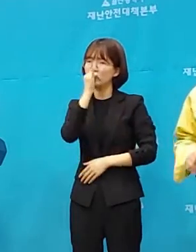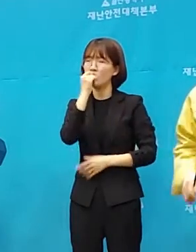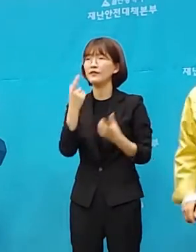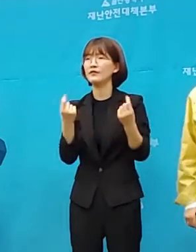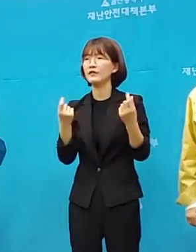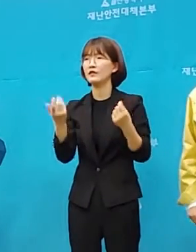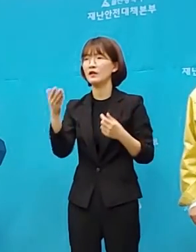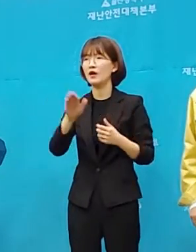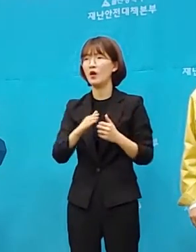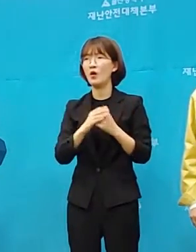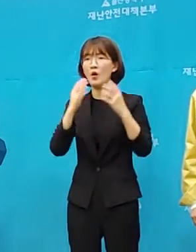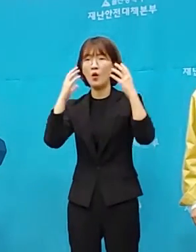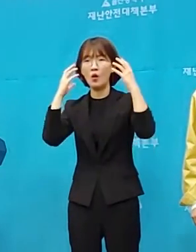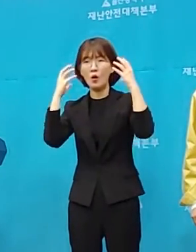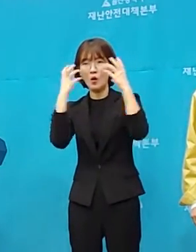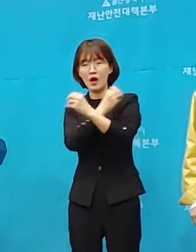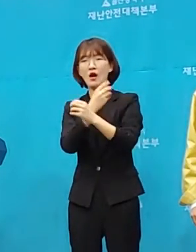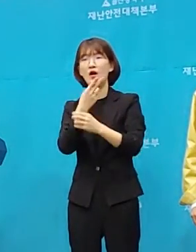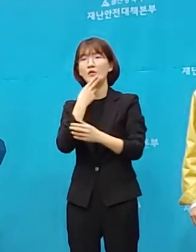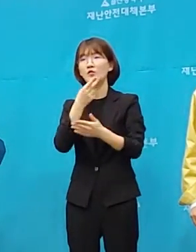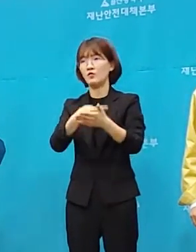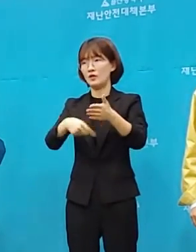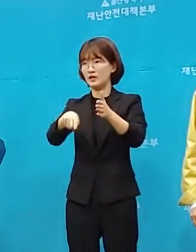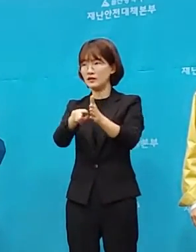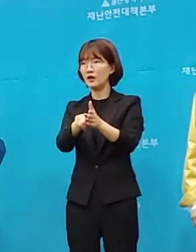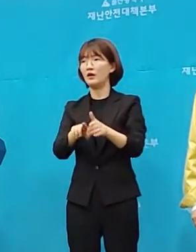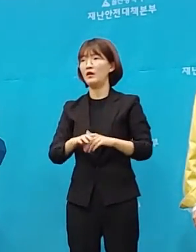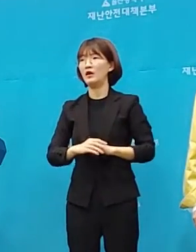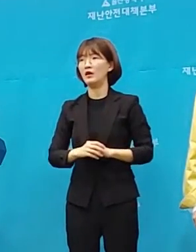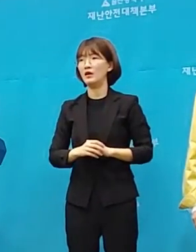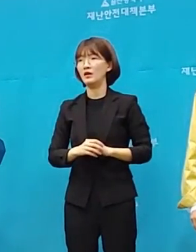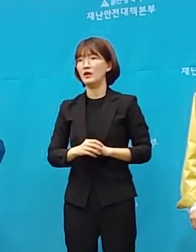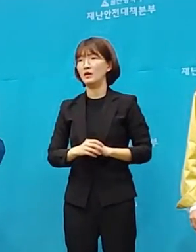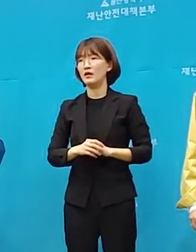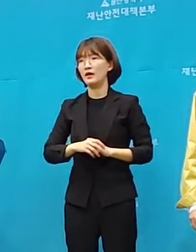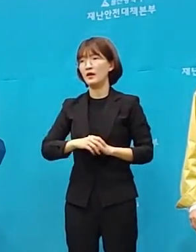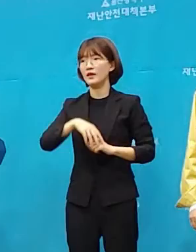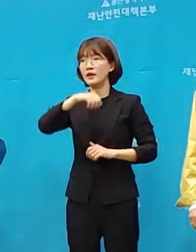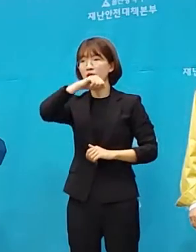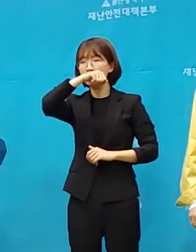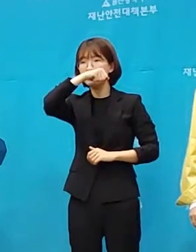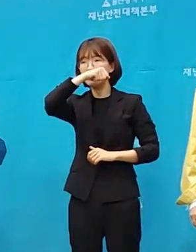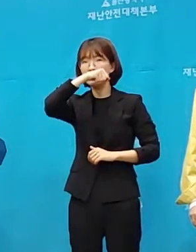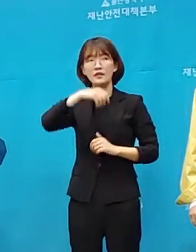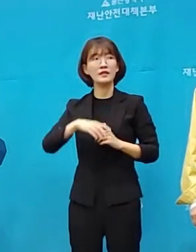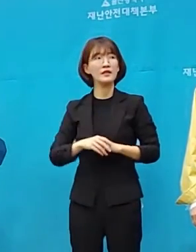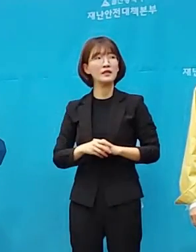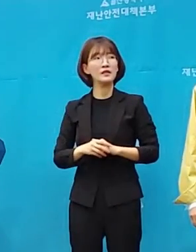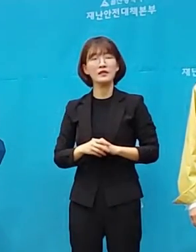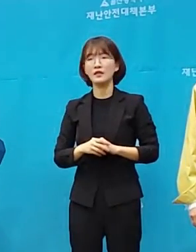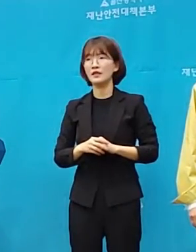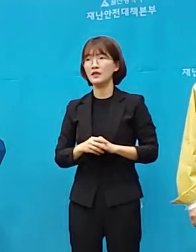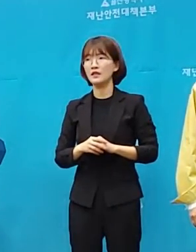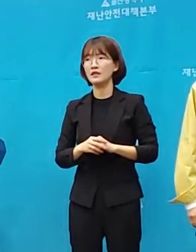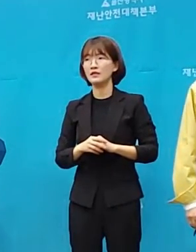여기 오해를 사지 않으려면 실질적인 이 예산이 그 울산 시민들을 위해서